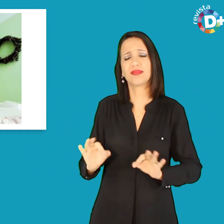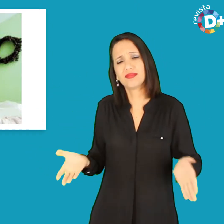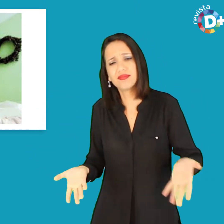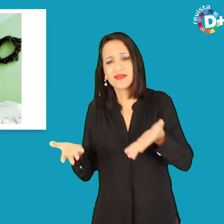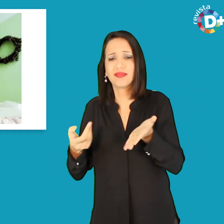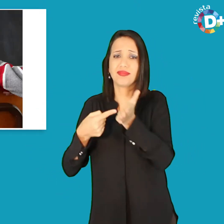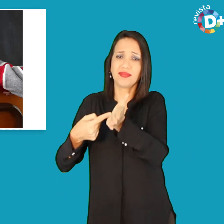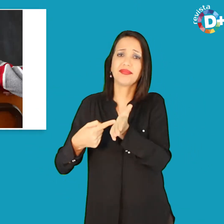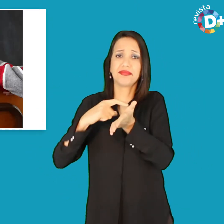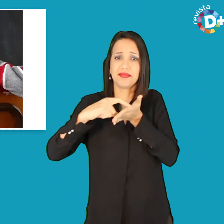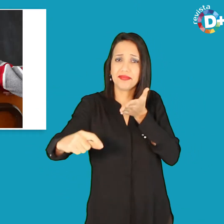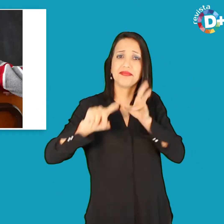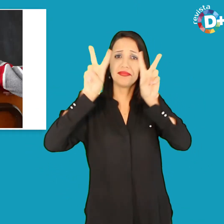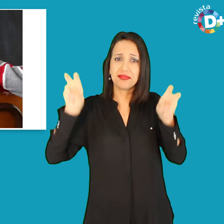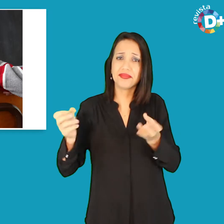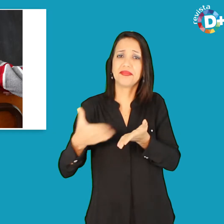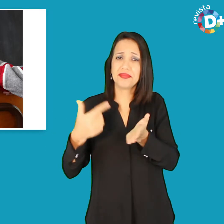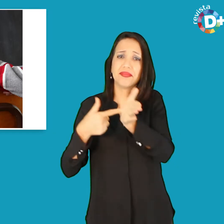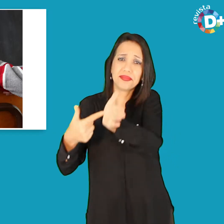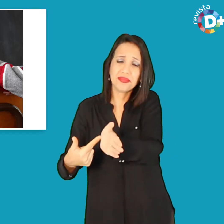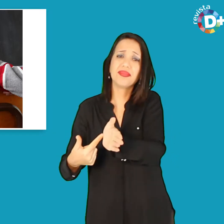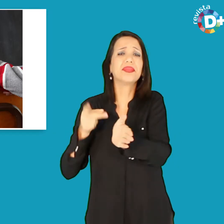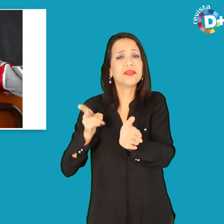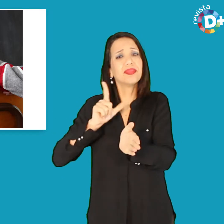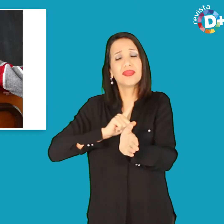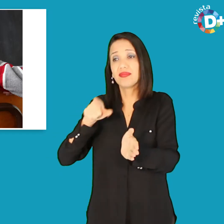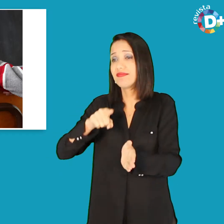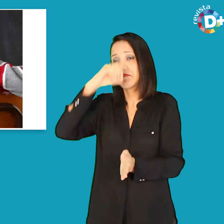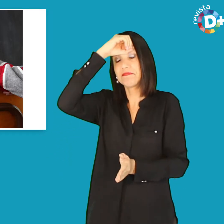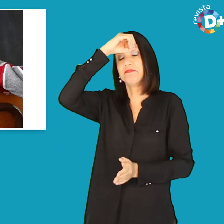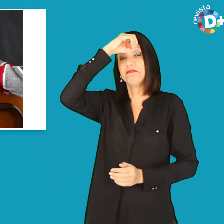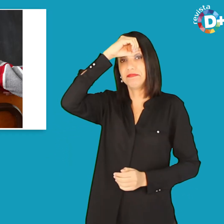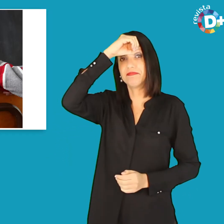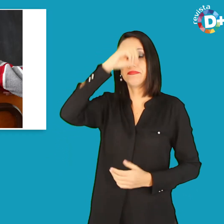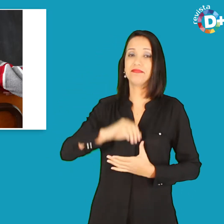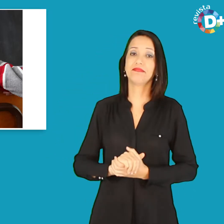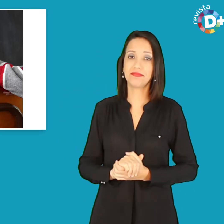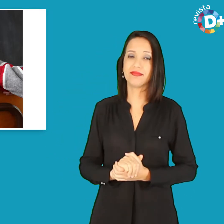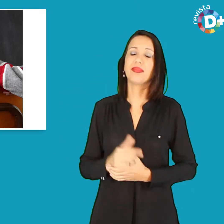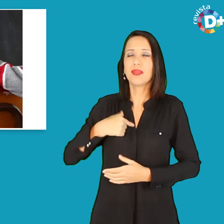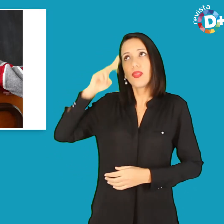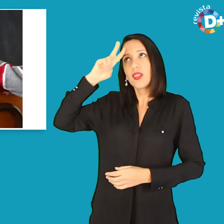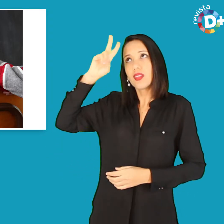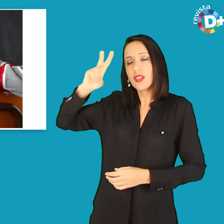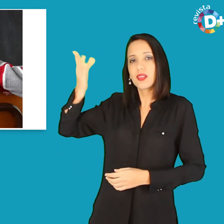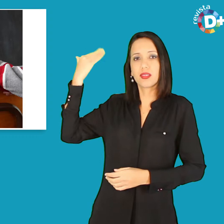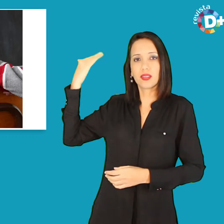tema e grifava as partes mais importantes, mas mesmo assim não entendiam, conta Ida. Eu me lembro que desde os 4 anos